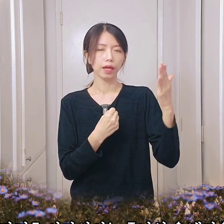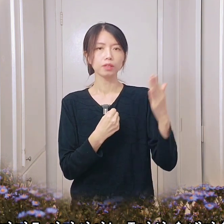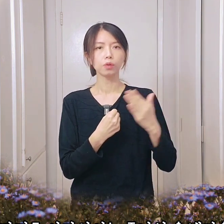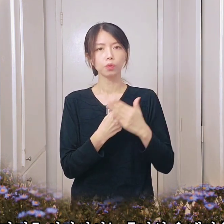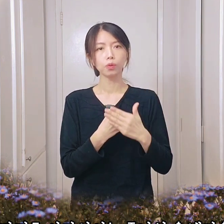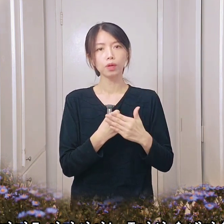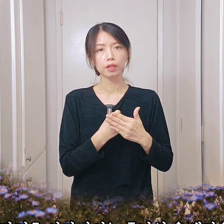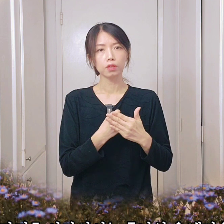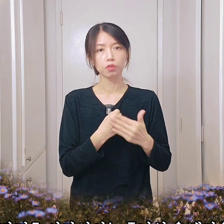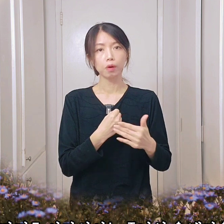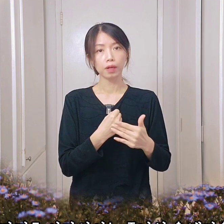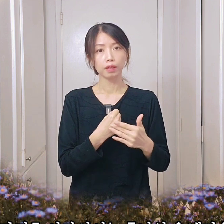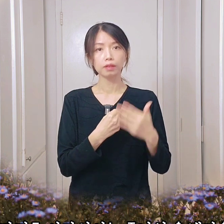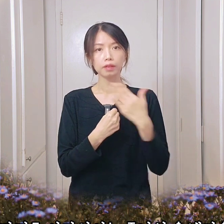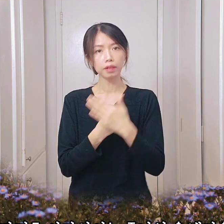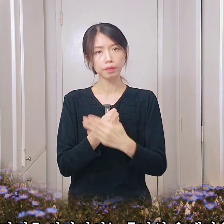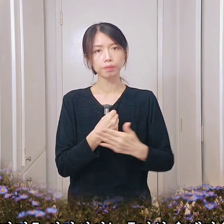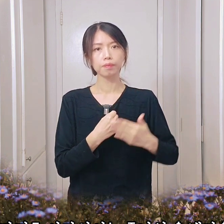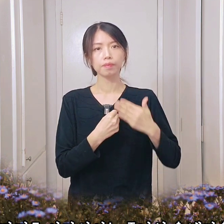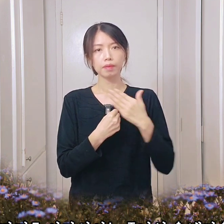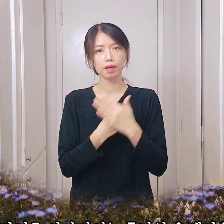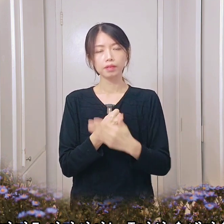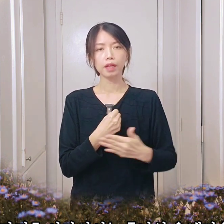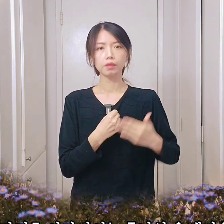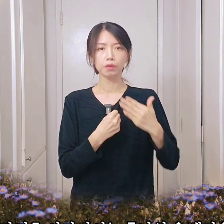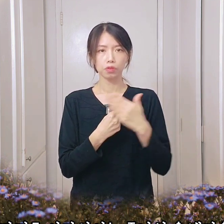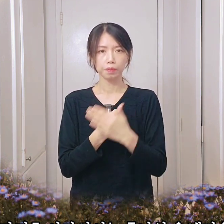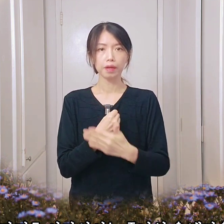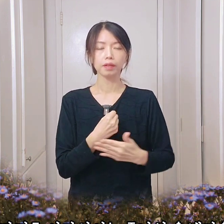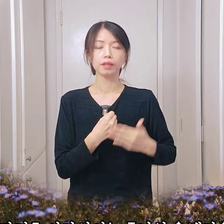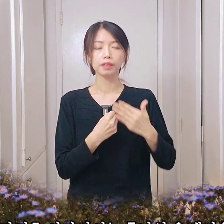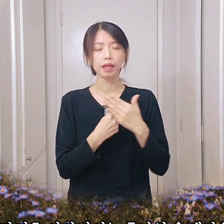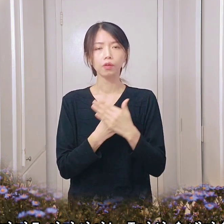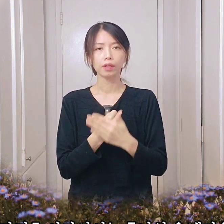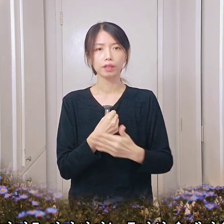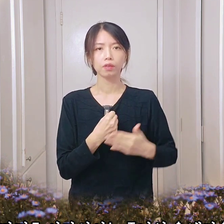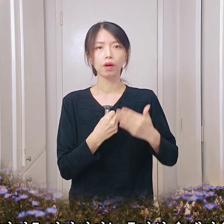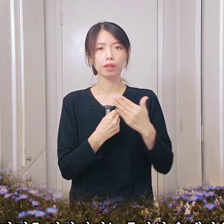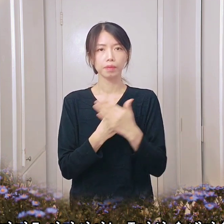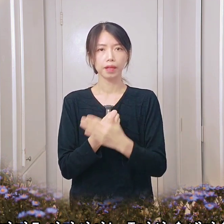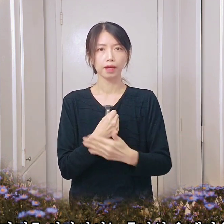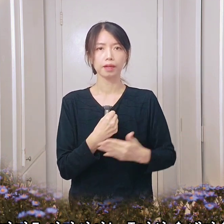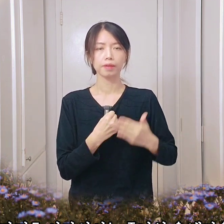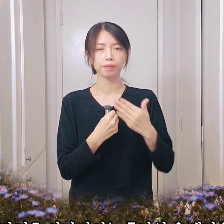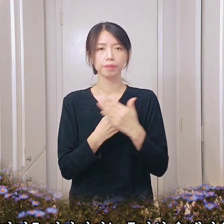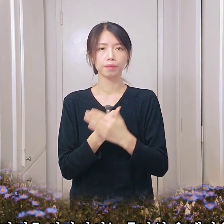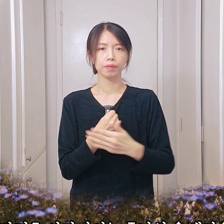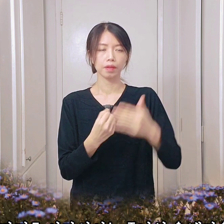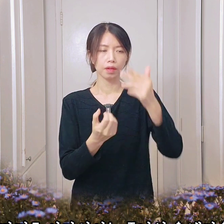그리고 다른 손으로 이 주먹의 등을 쓰다듬어 주시면 은혜라고 한 뜻의 수어가 됩니다.